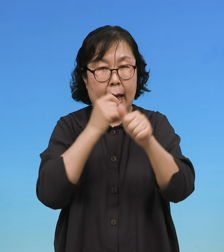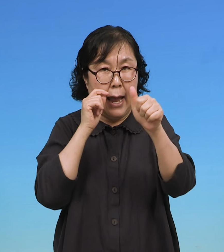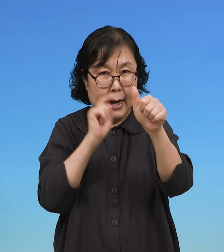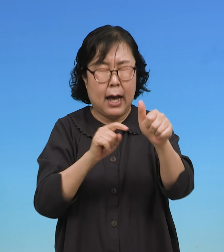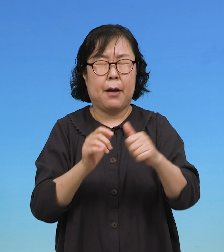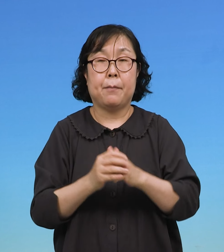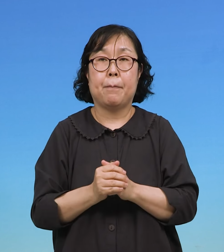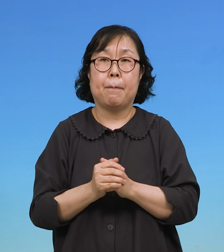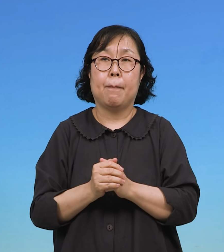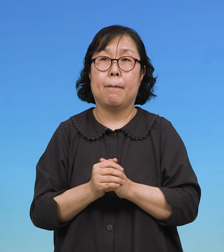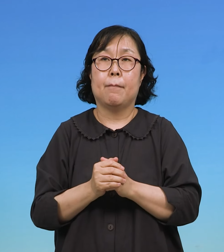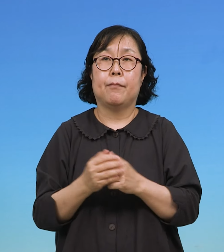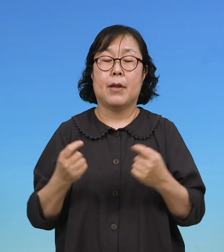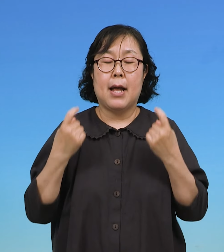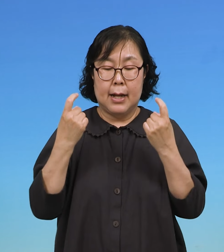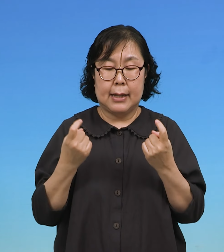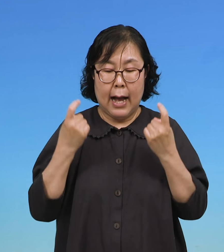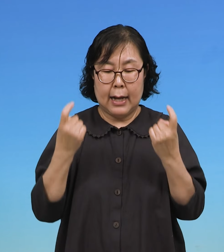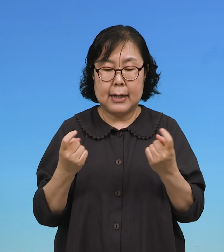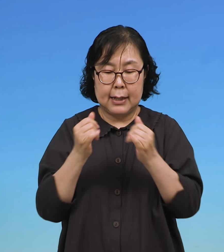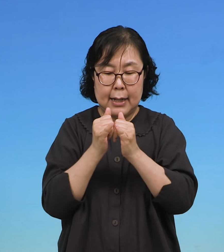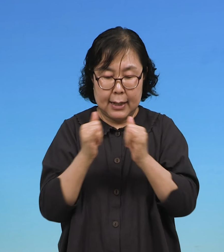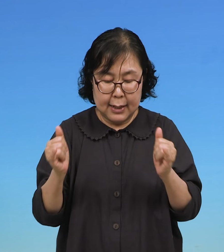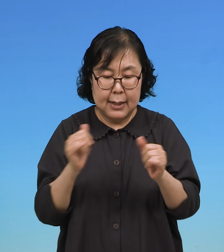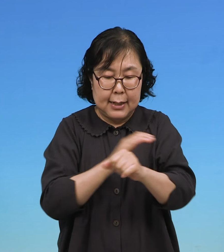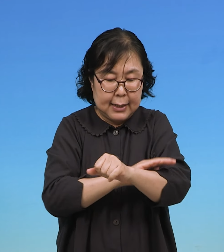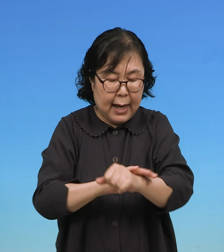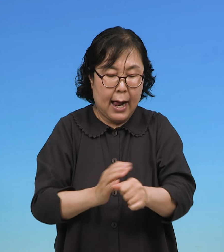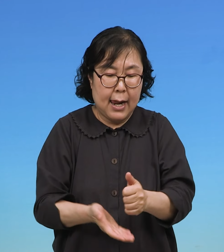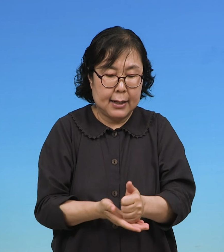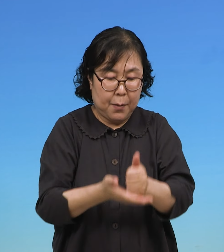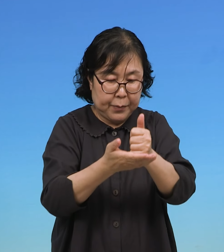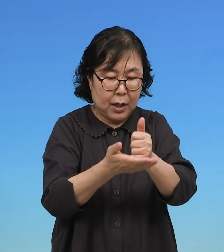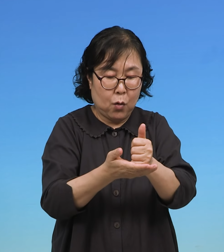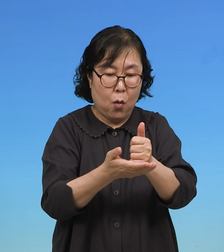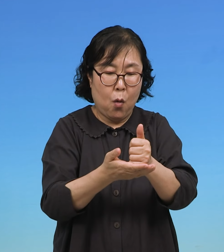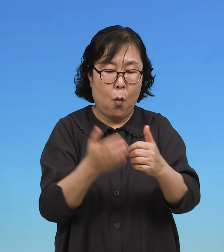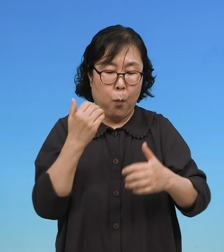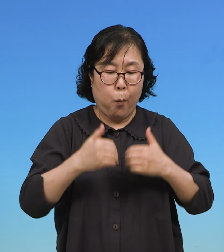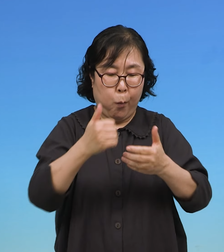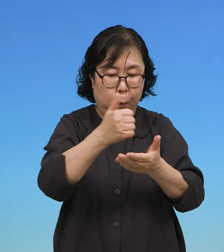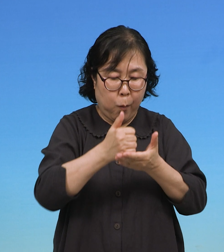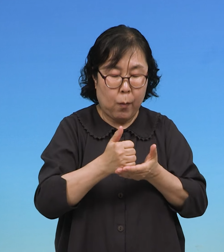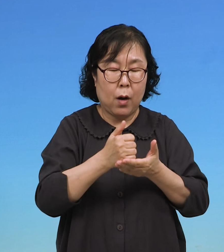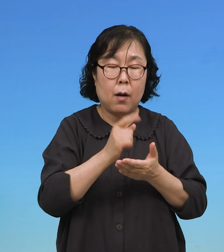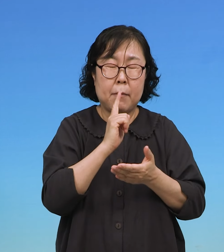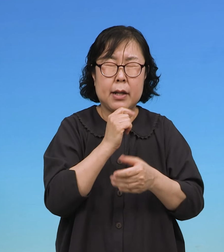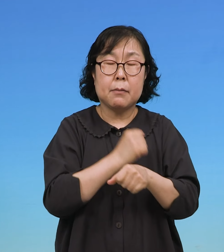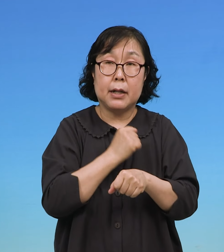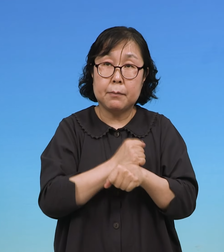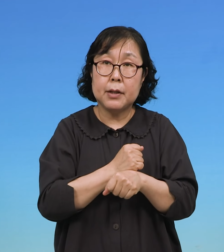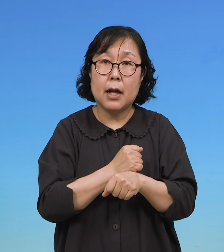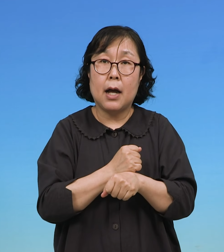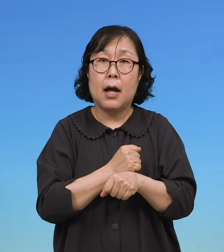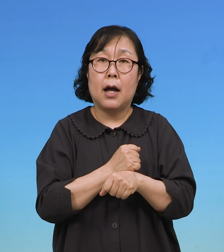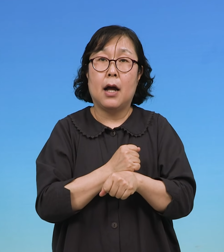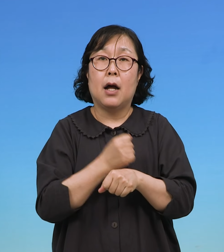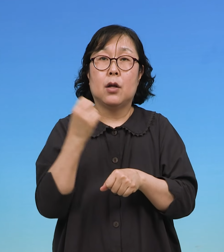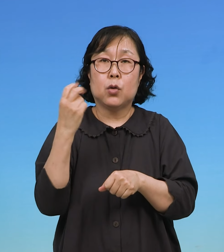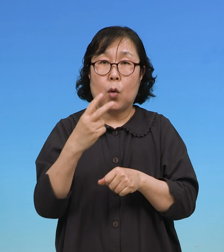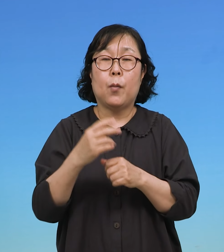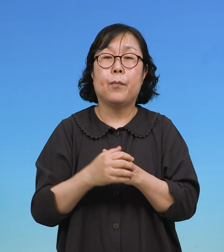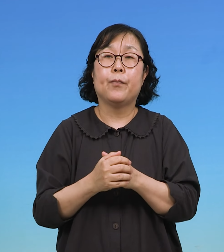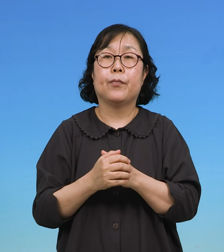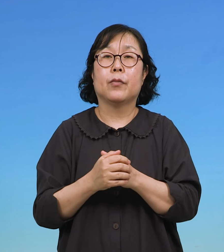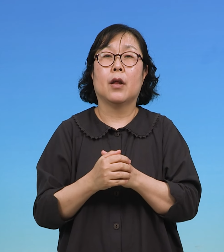하나님이 나그네들을 잘 섬기고 환대할 것을 주님이 명하시는데요, 그 다음에 하나님께서